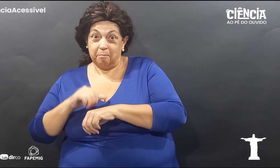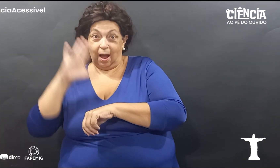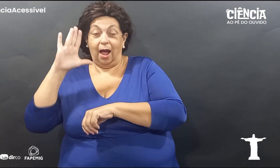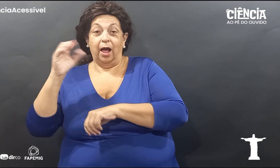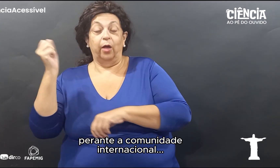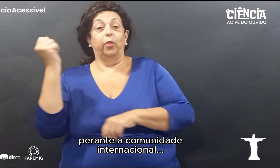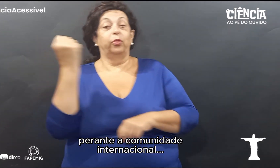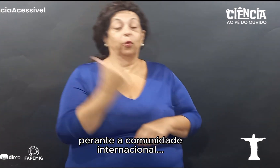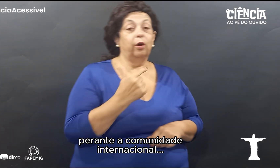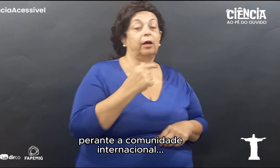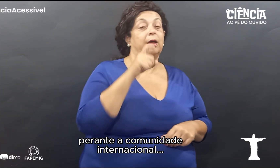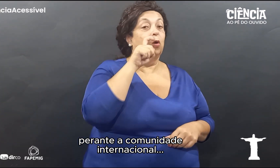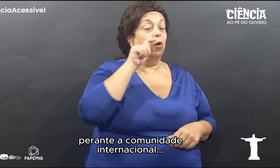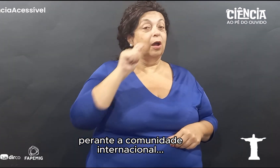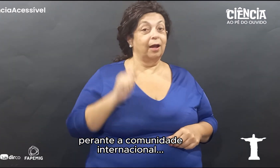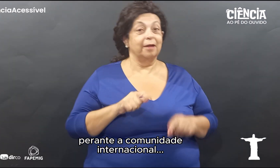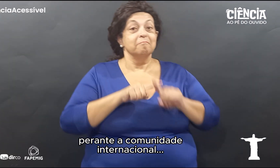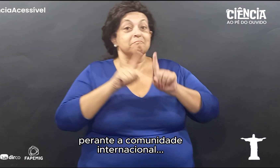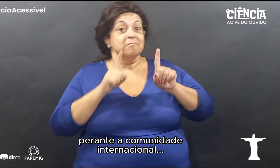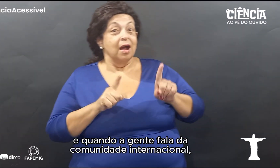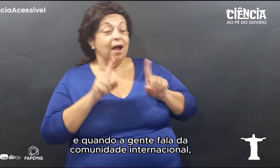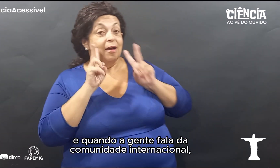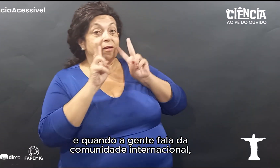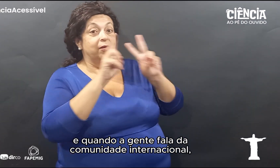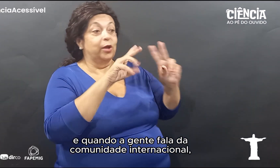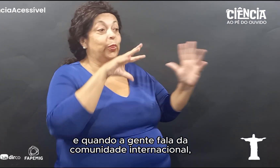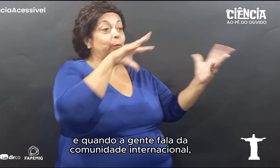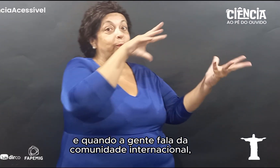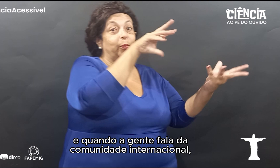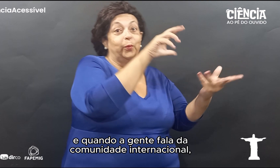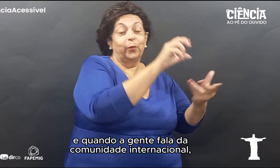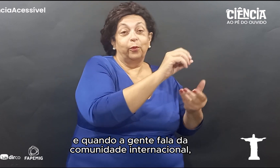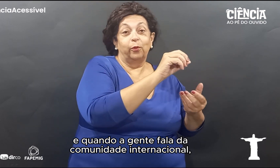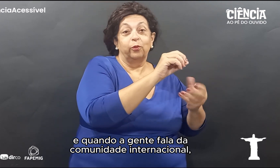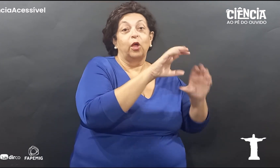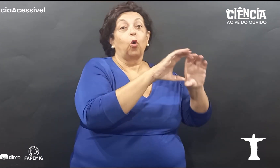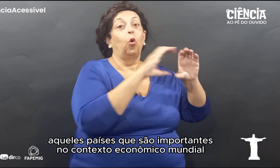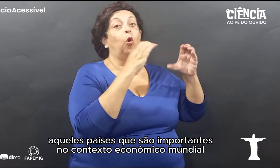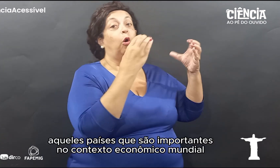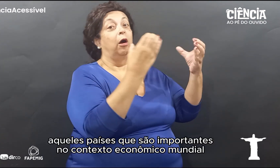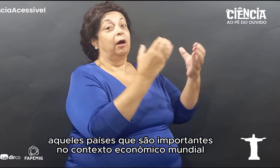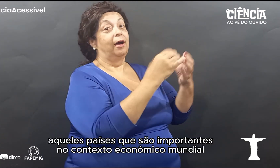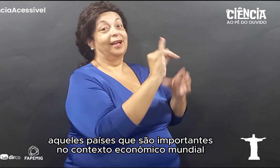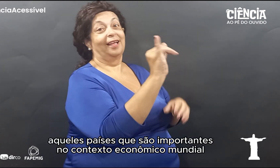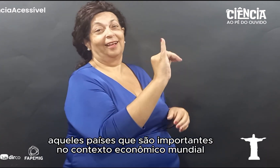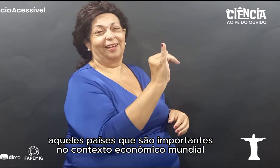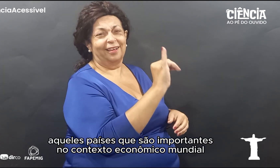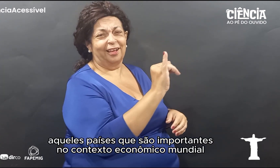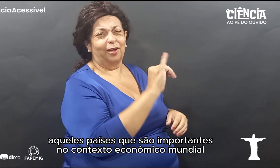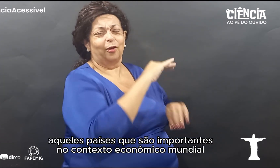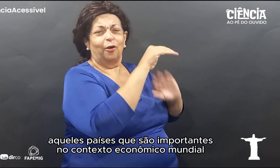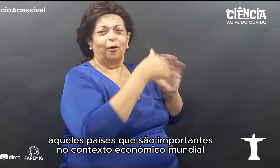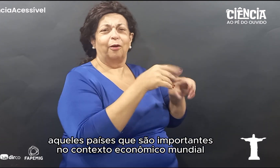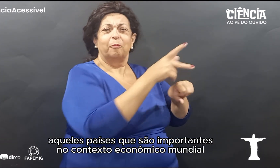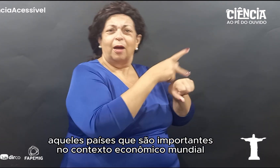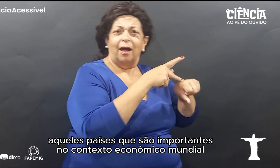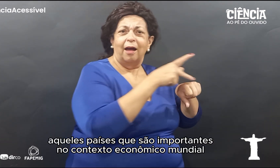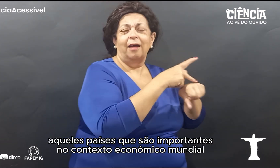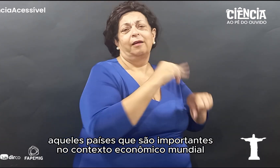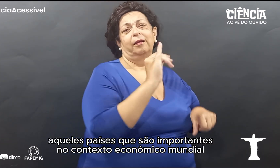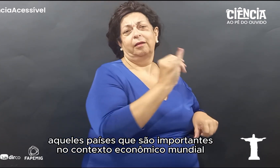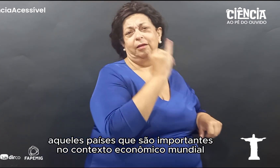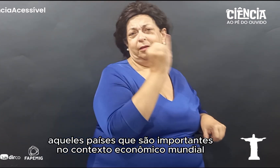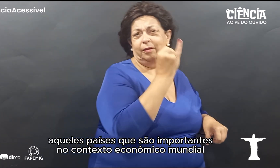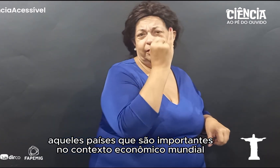Ucrânia, perante a comunidade internacional, e quando a gente fala da comunidade internacional, aqueles países que são importantes